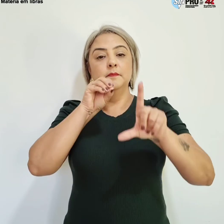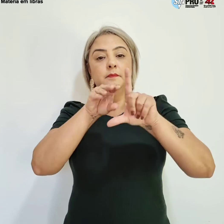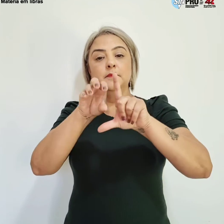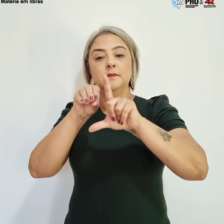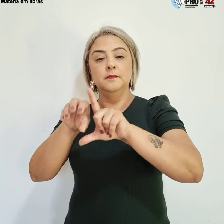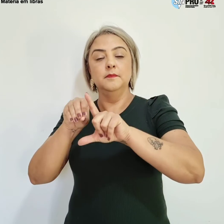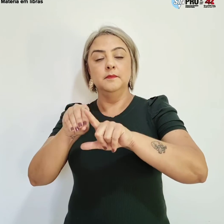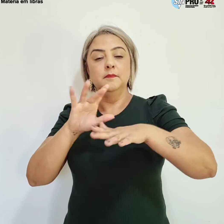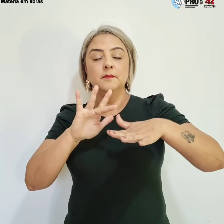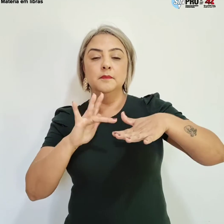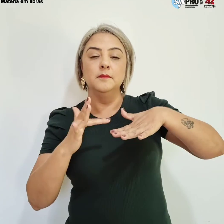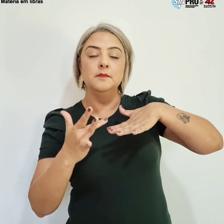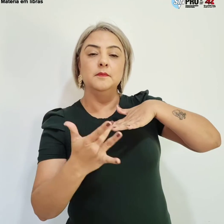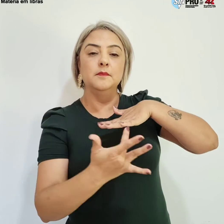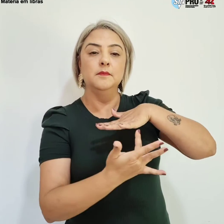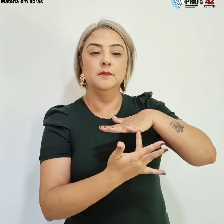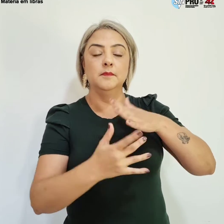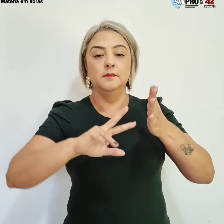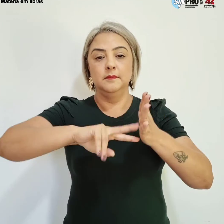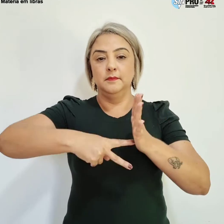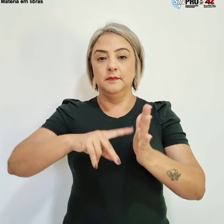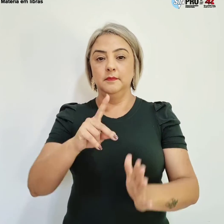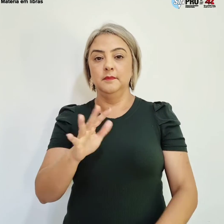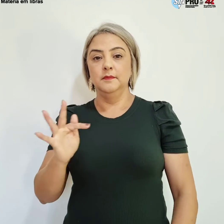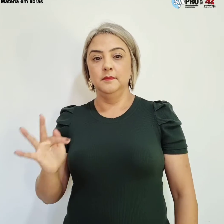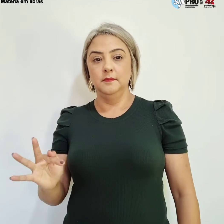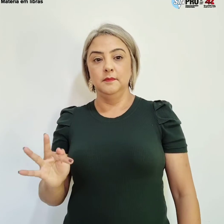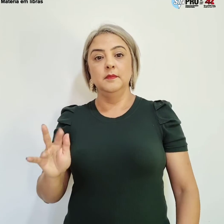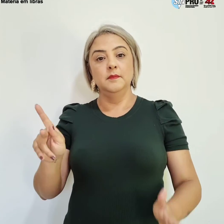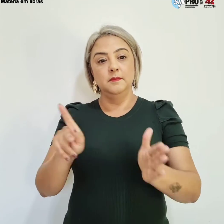redes sociais do Simpro-DF e da própria CLDF.